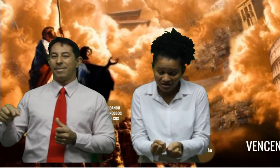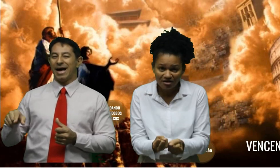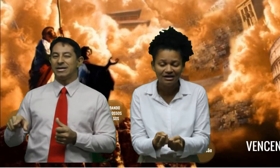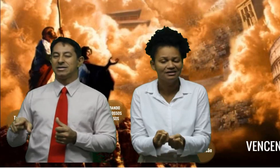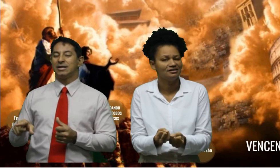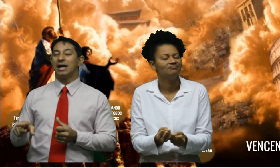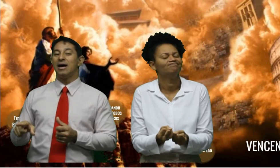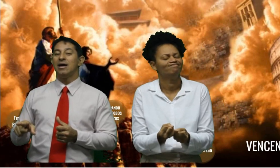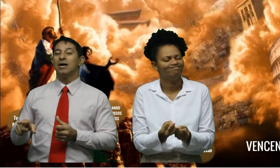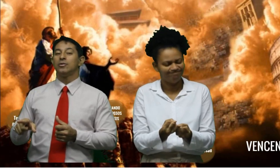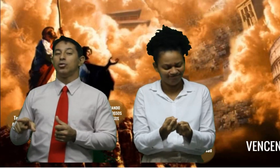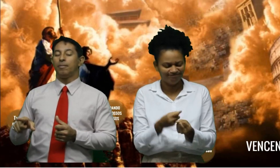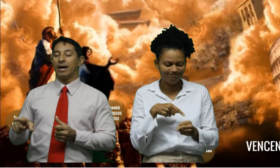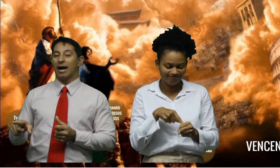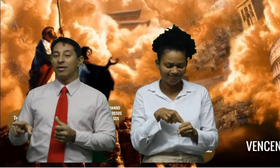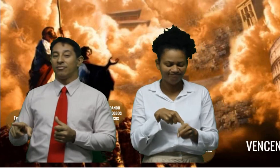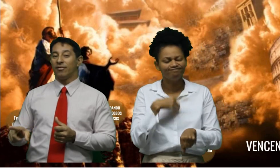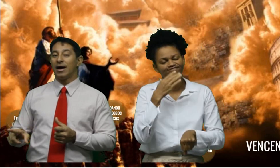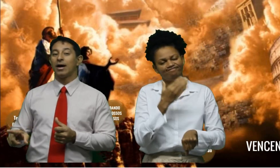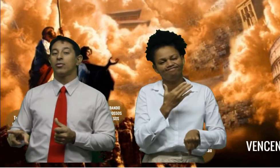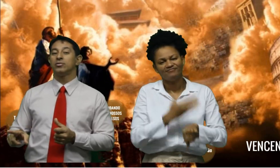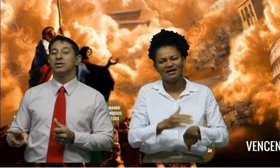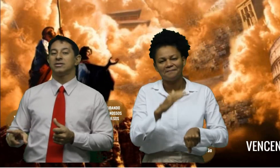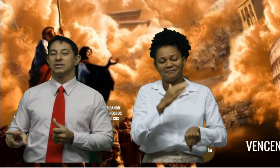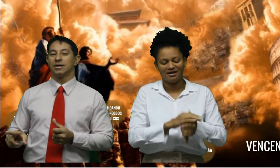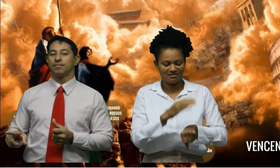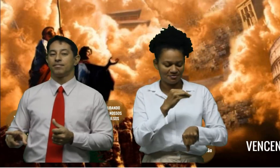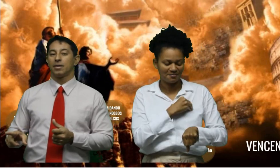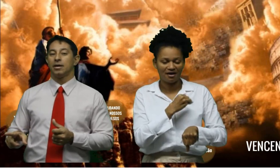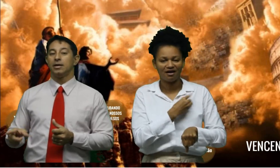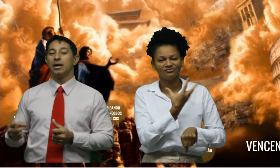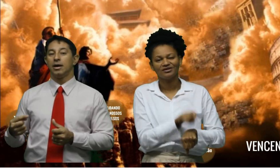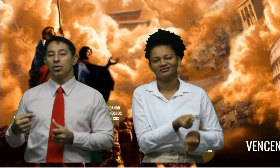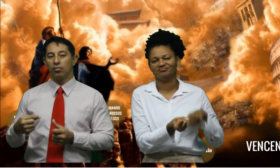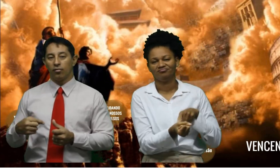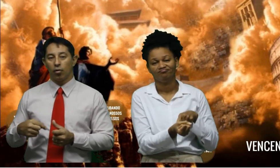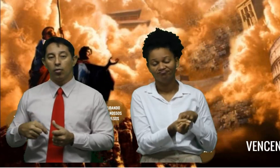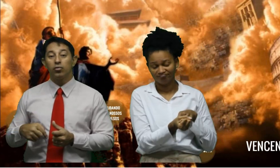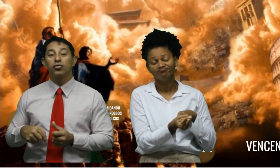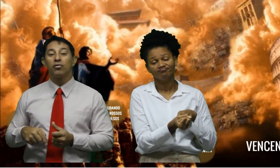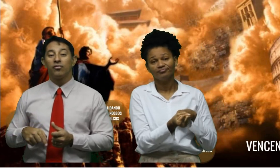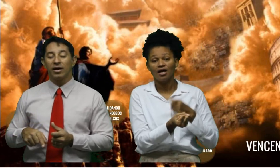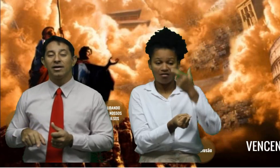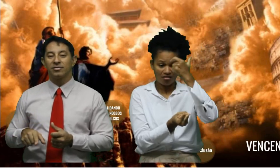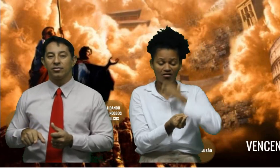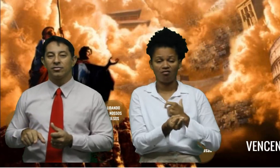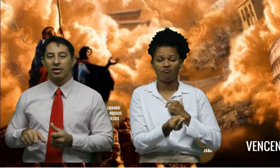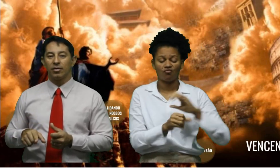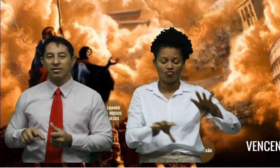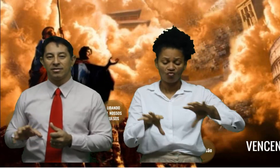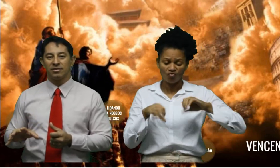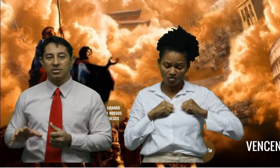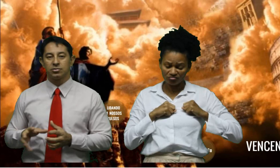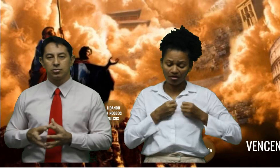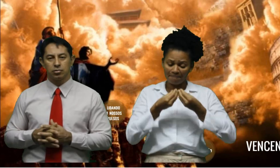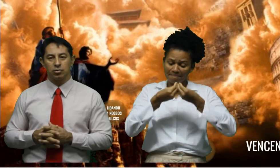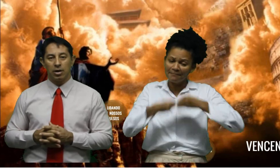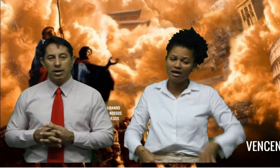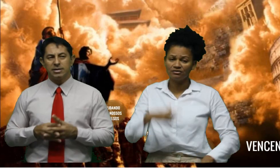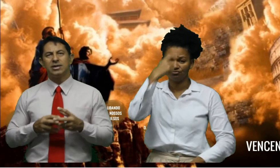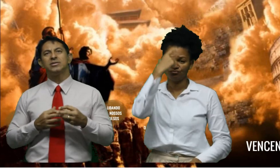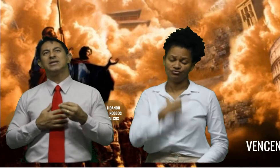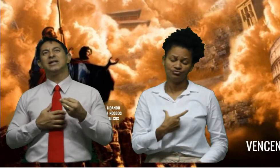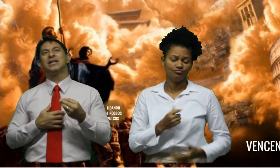a prática do pecado vai acontecer. E eu vou sofrer as consequências disso